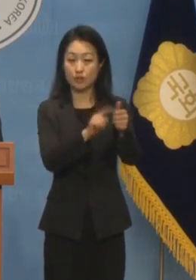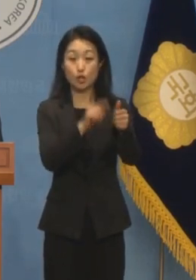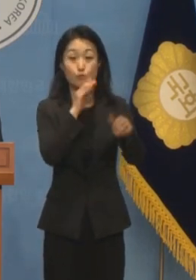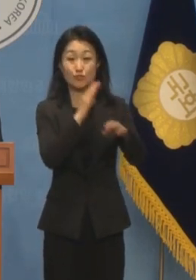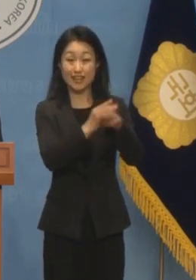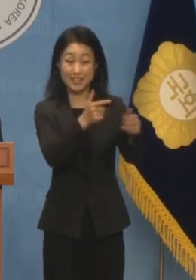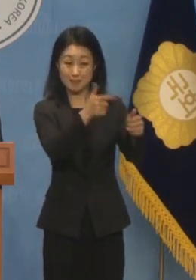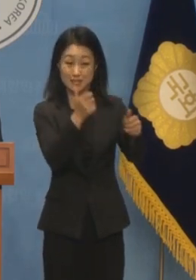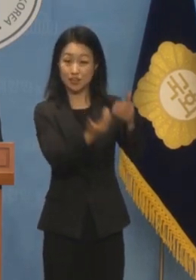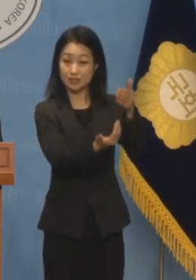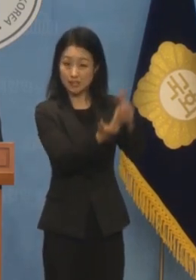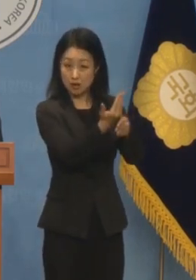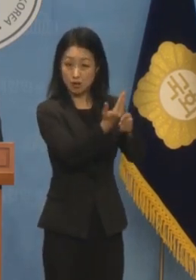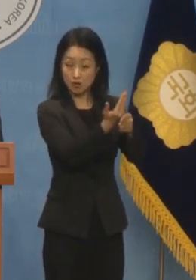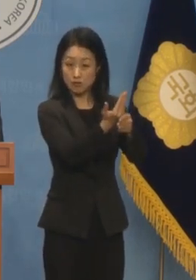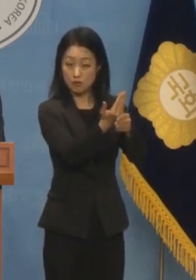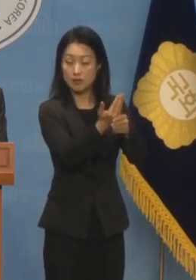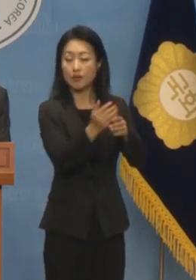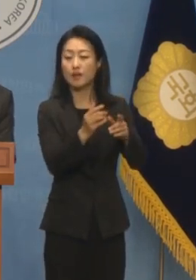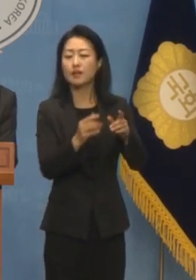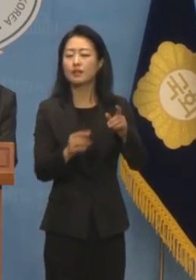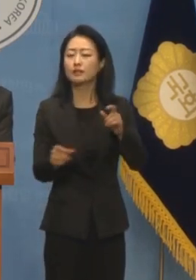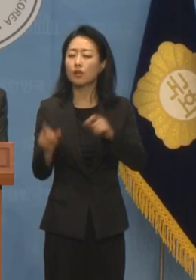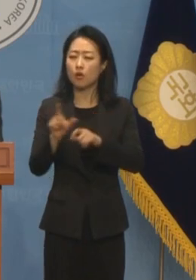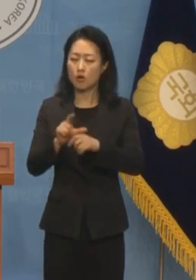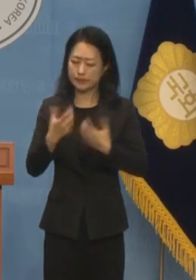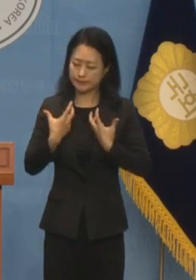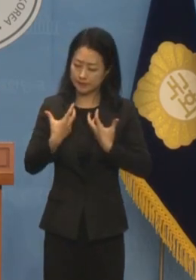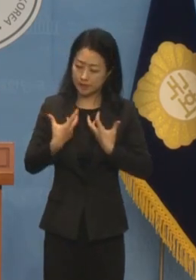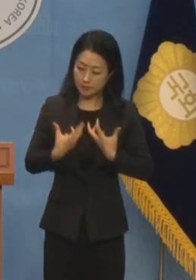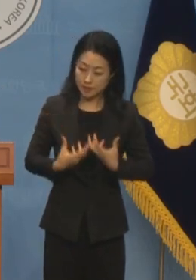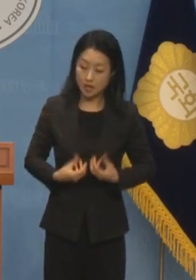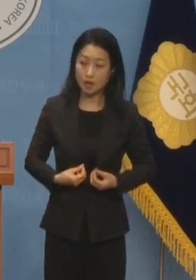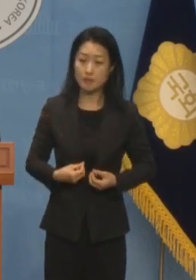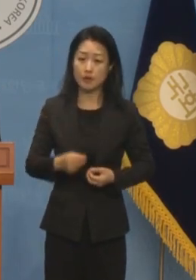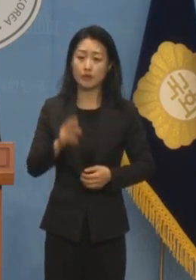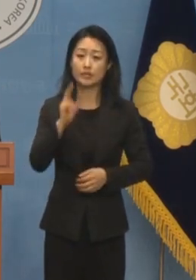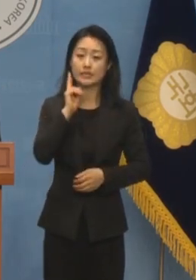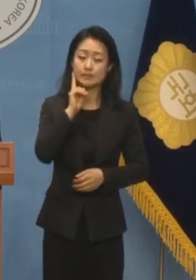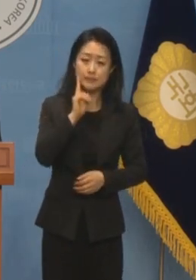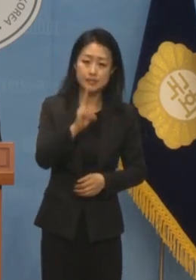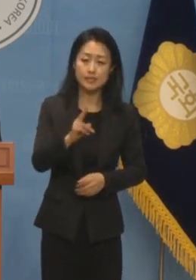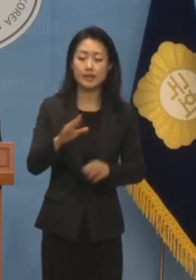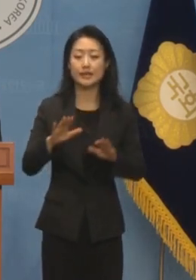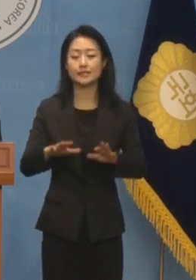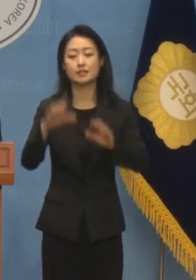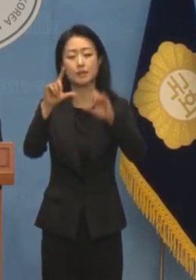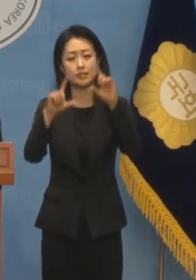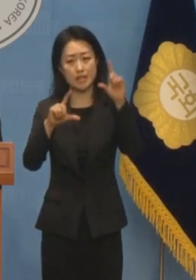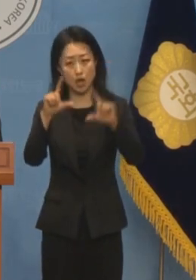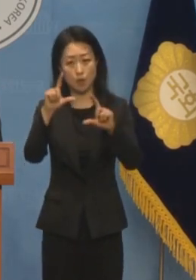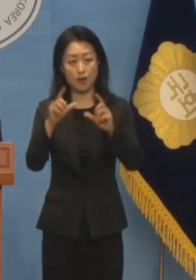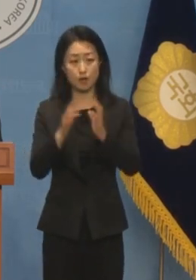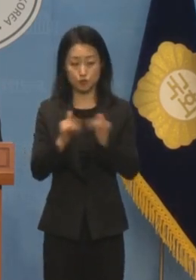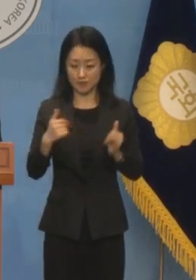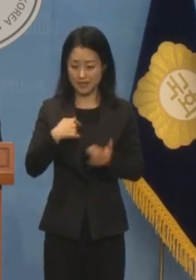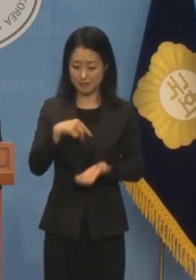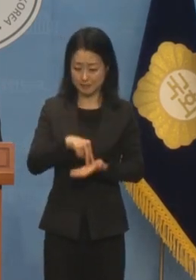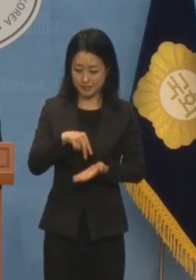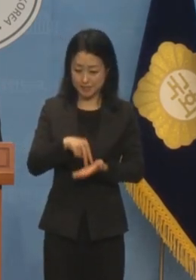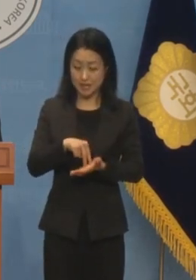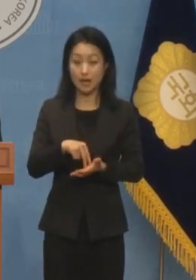북한 피격 사건보다 더 참담하고 끔찍한 현실에 고민해 한